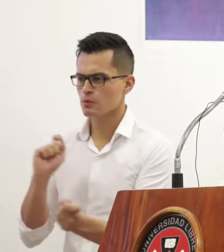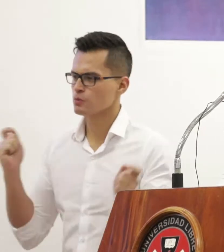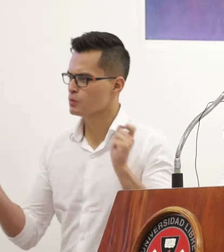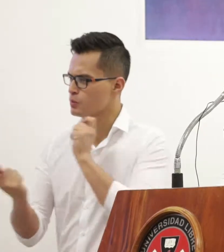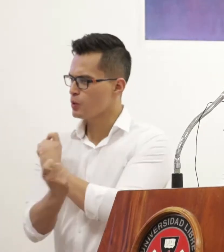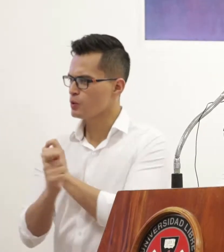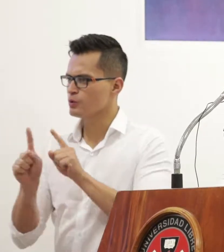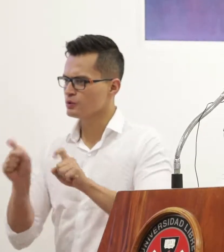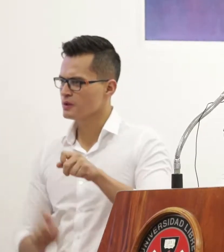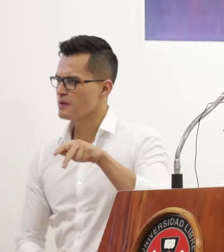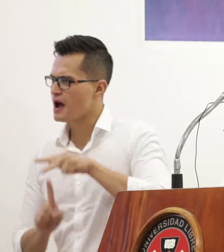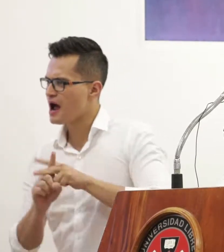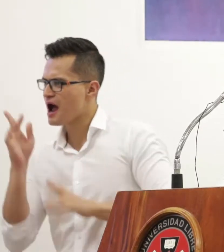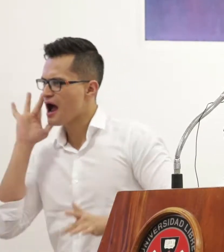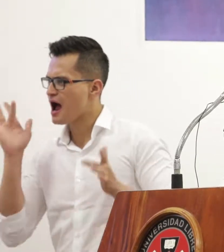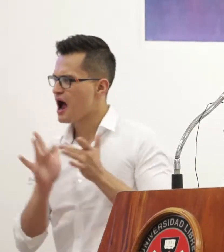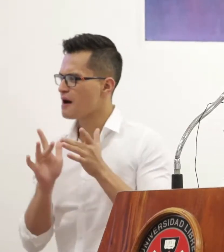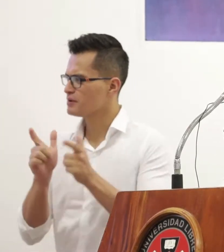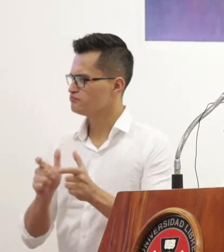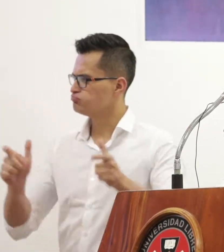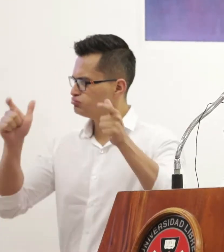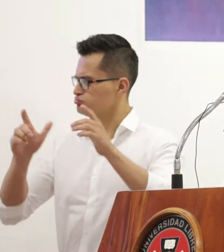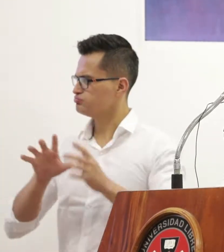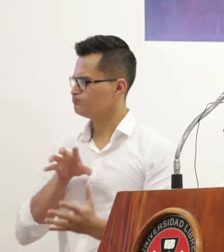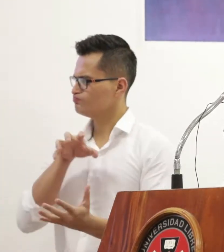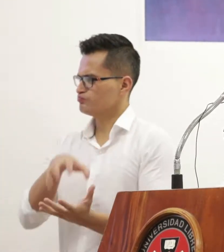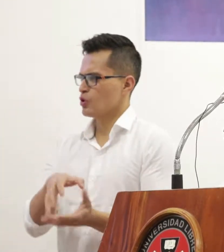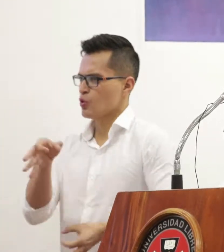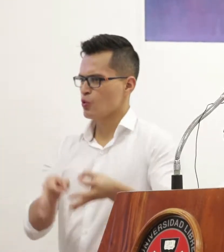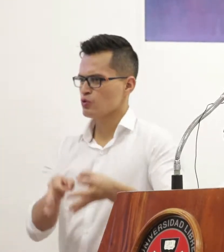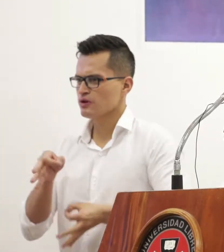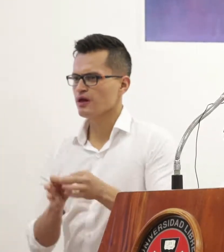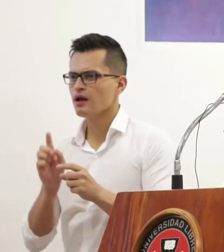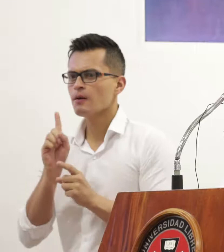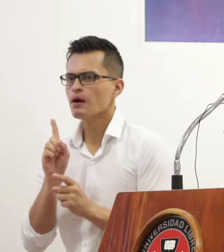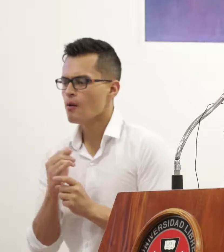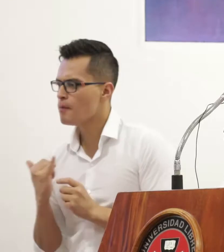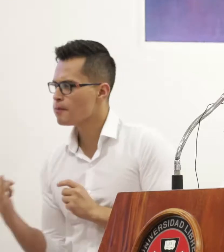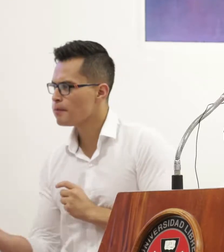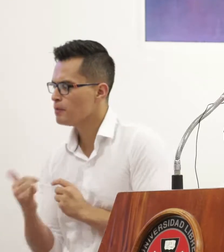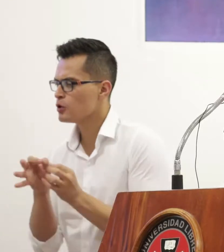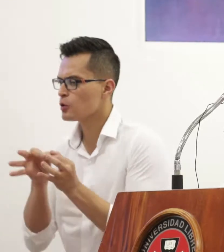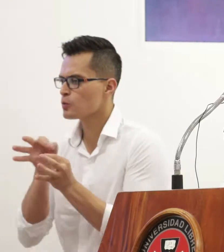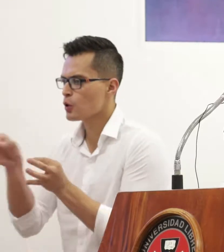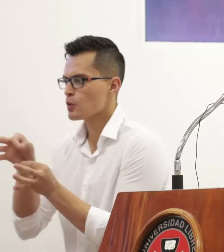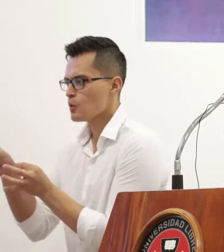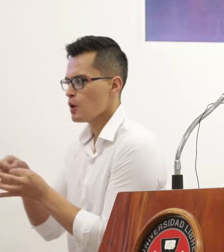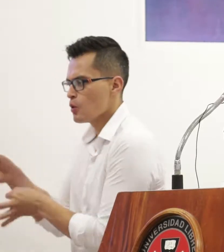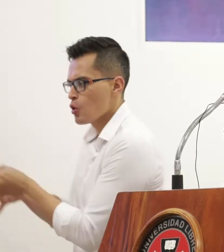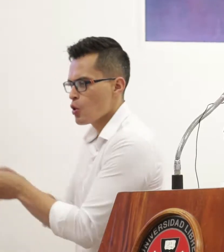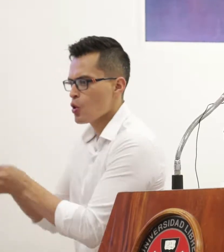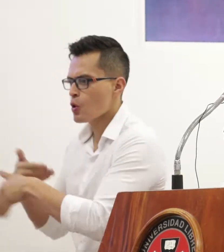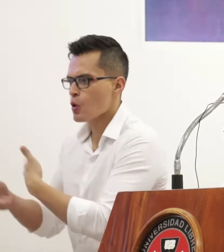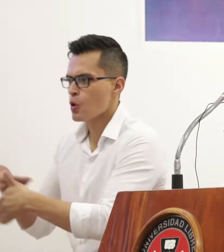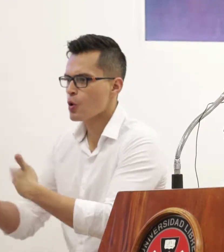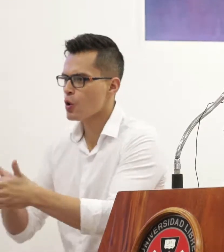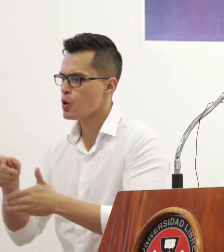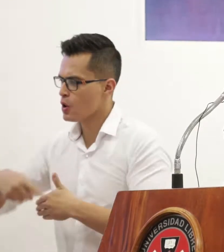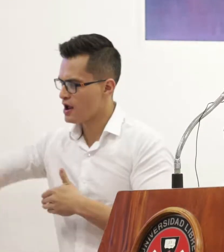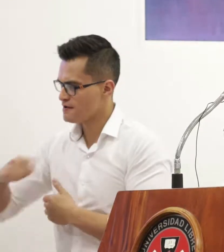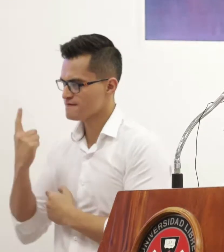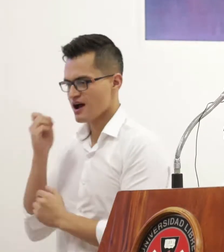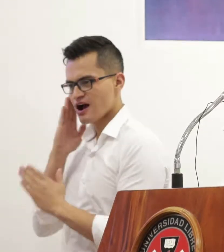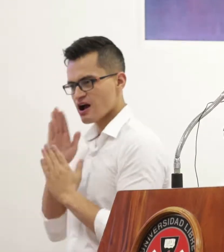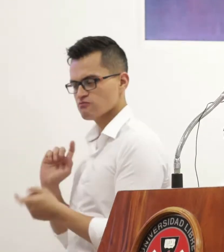de problemas de la cúpula de la justicia y no de las necesidades sentidas que a nivel de demanda de la justicia tienen los ciudadanos en